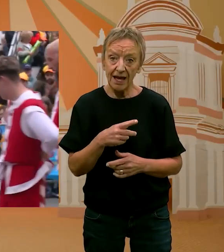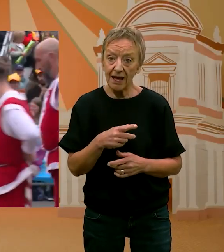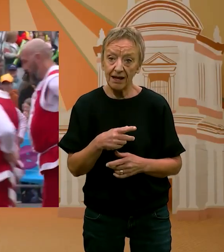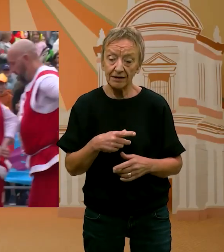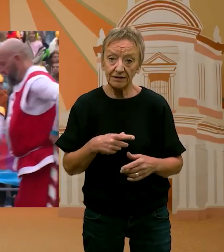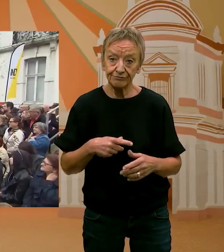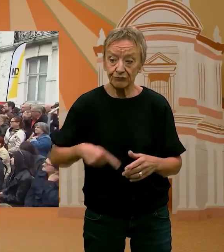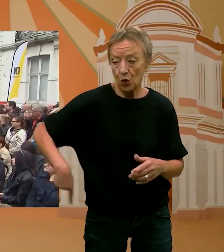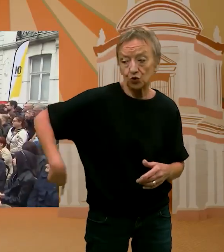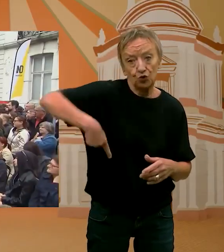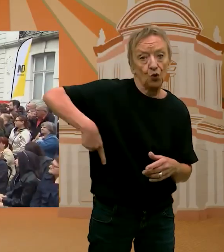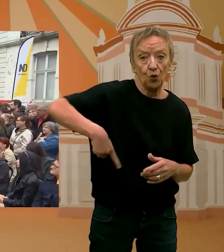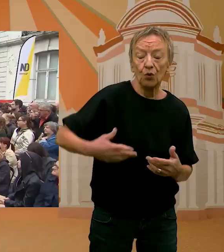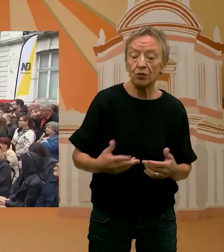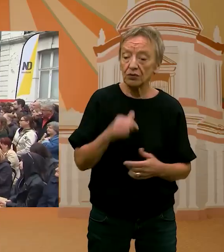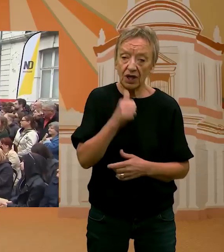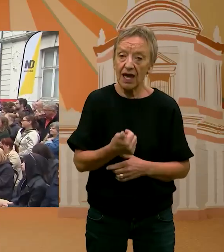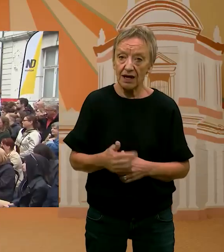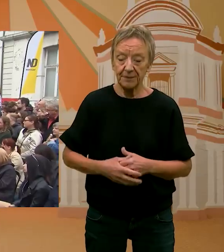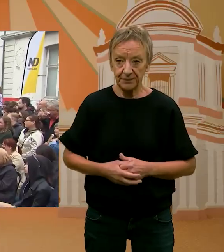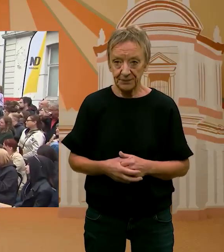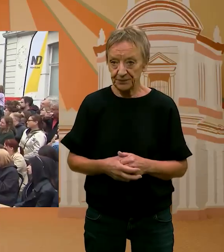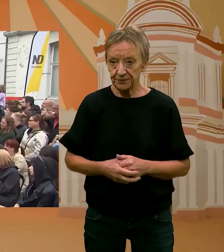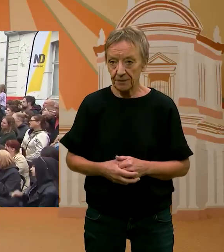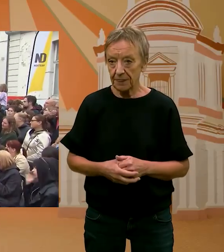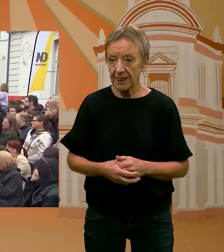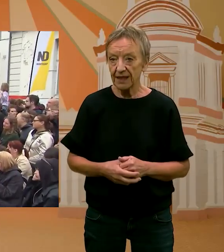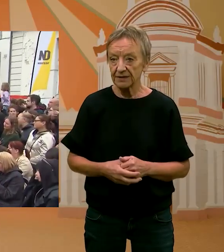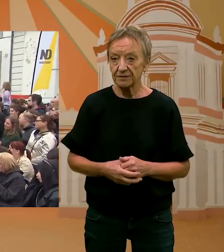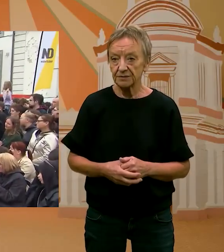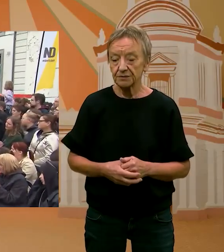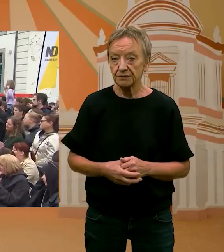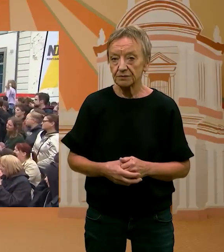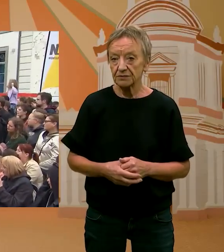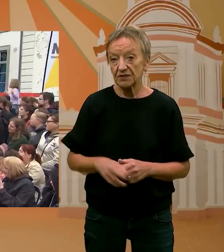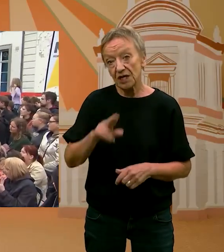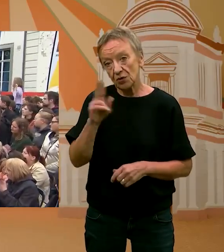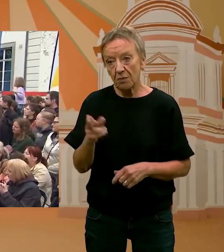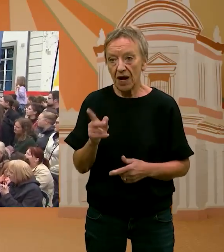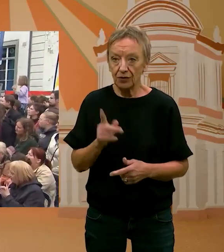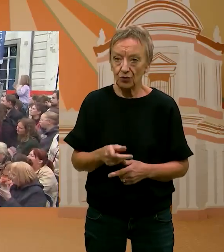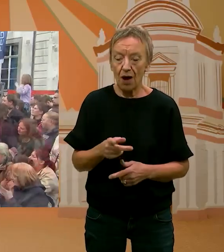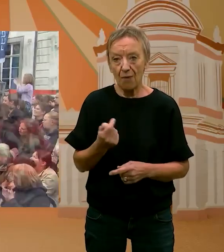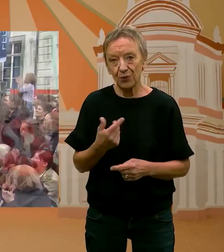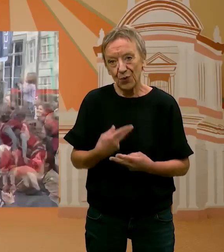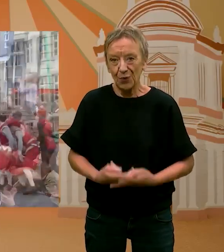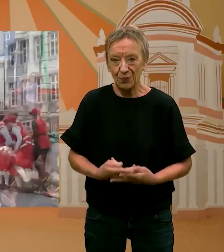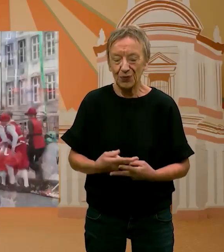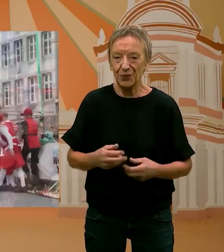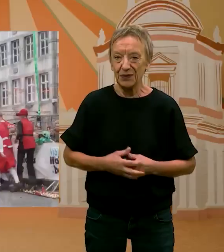permet de récupérer. Voilà, et c'est de bonne guerre. Hein. C'est de bonne guerre, ça fait partie. Voilà, je vais dire. Bon, après, il le fait un peu, puis après, il se bat quand même. De toute façon,